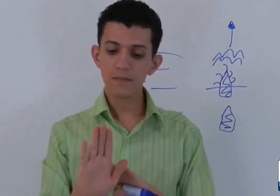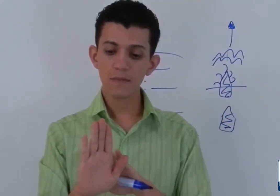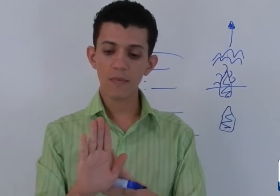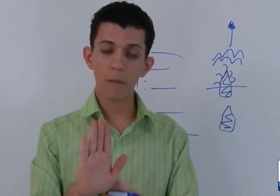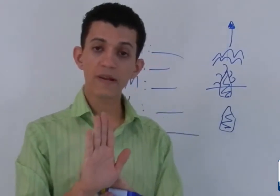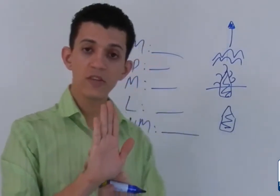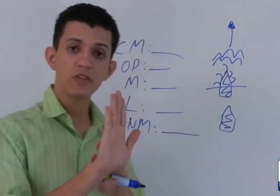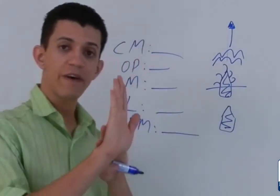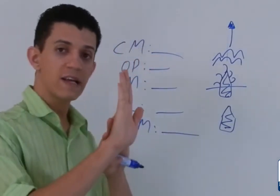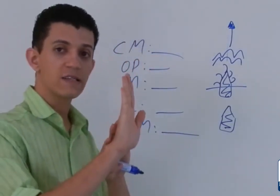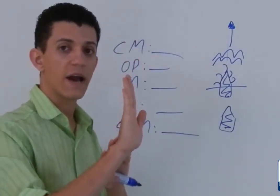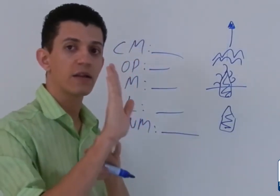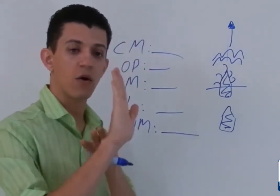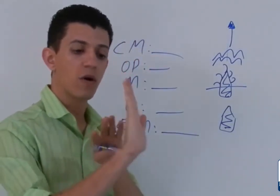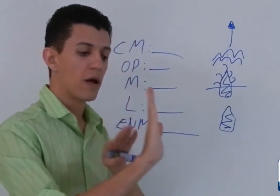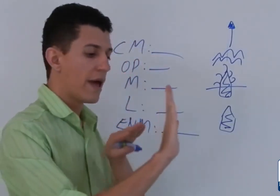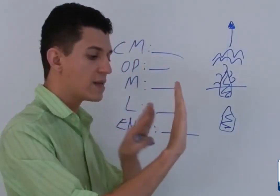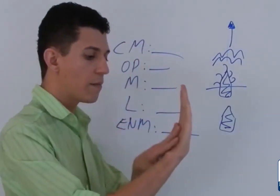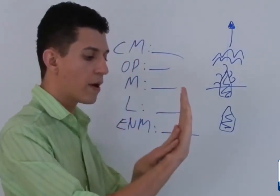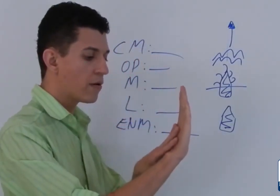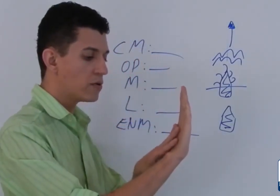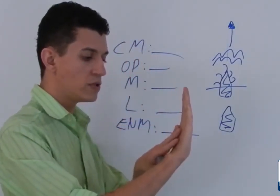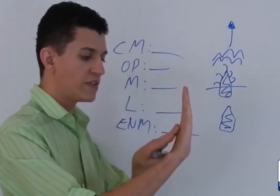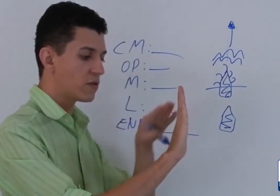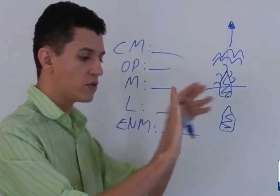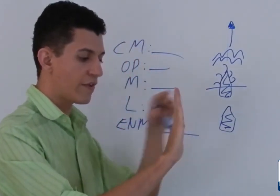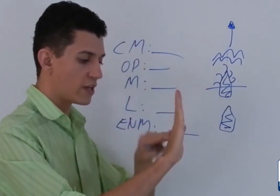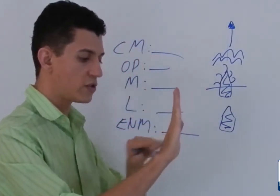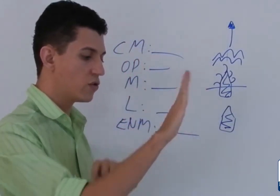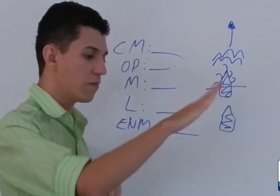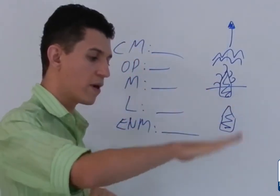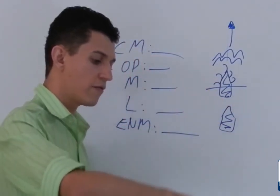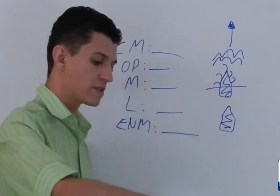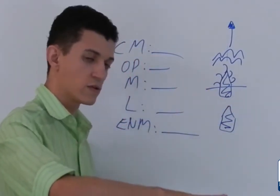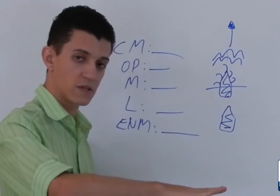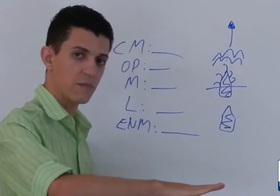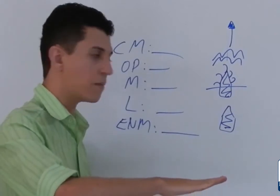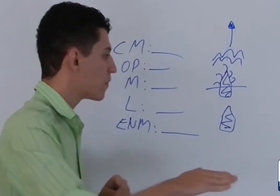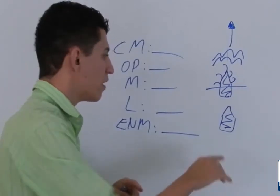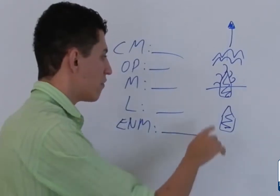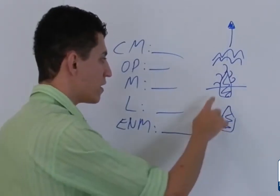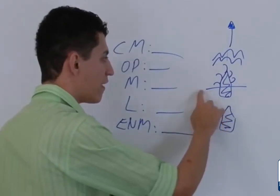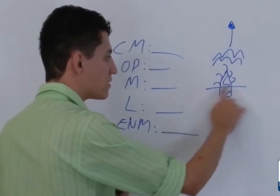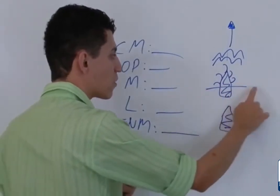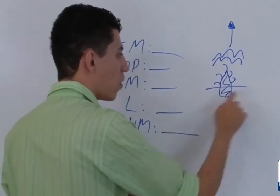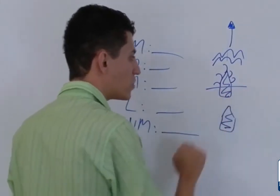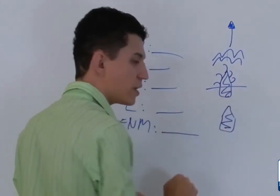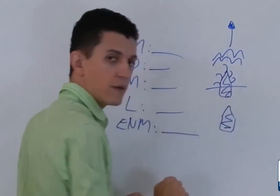E para a gente diferenciar, então, esse plano de visão de frente do plano de visão de cima, você faz esse corte aqui.